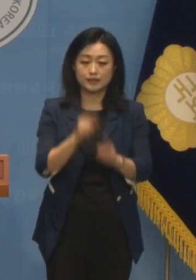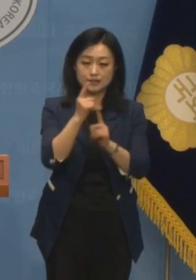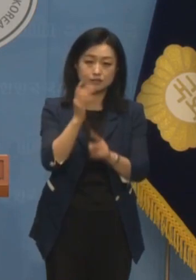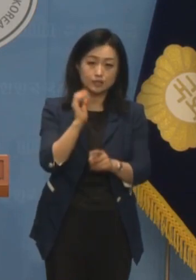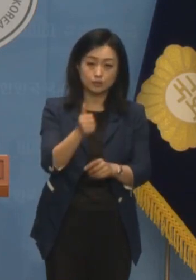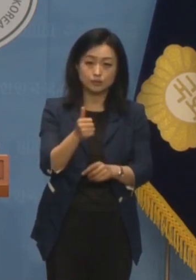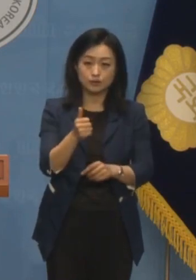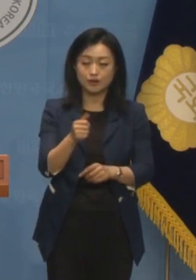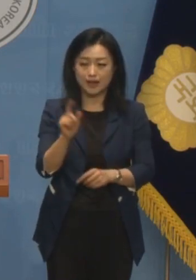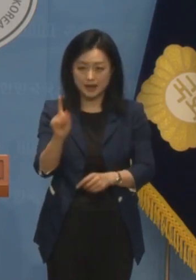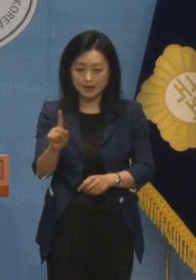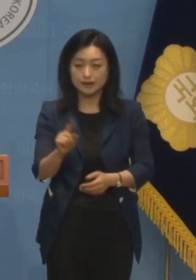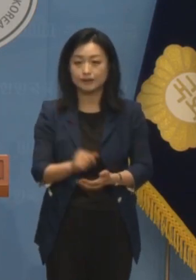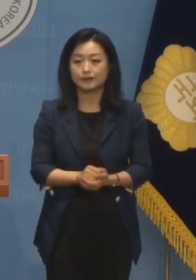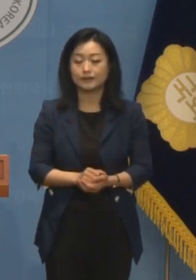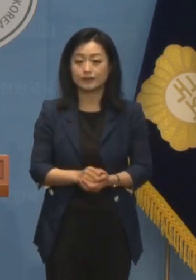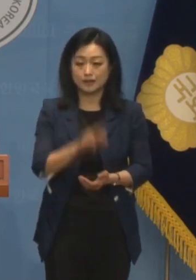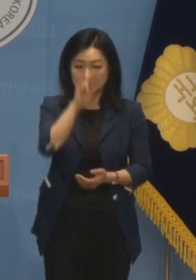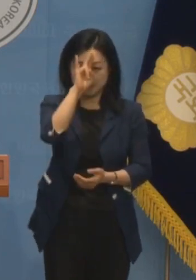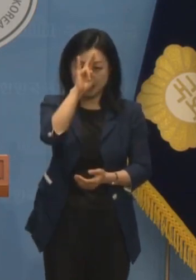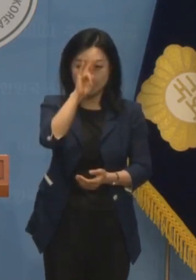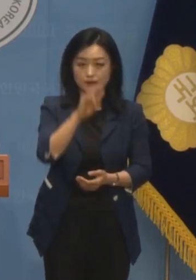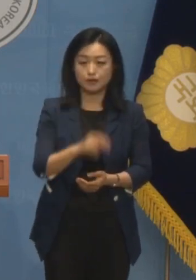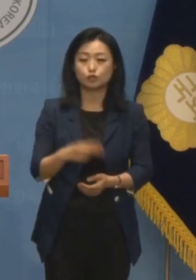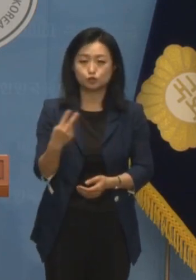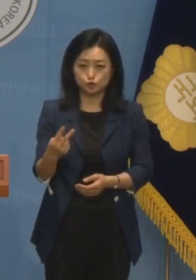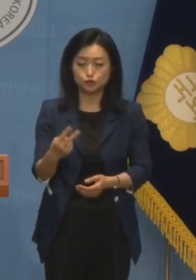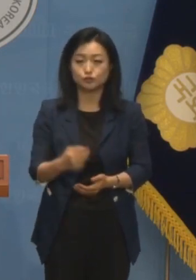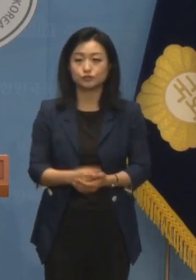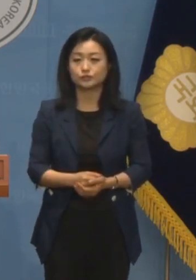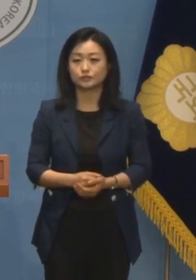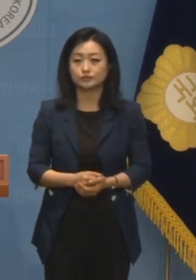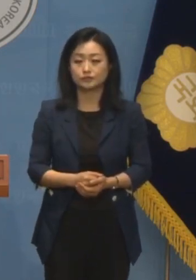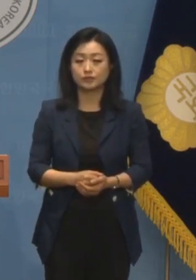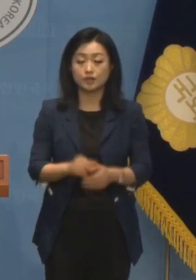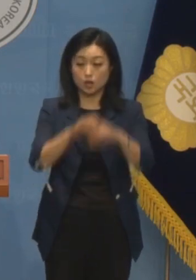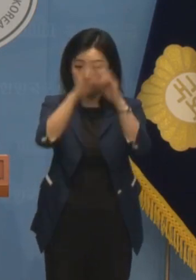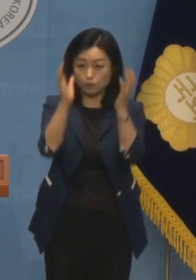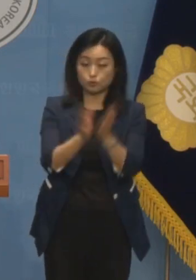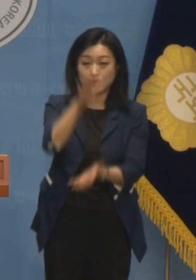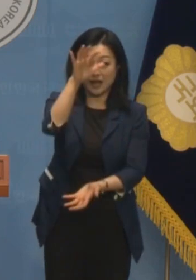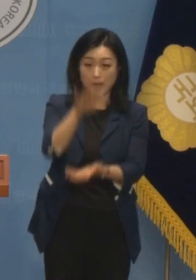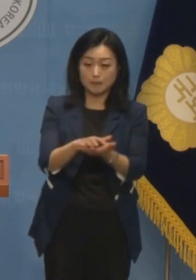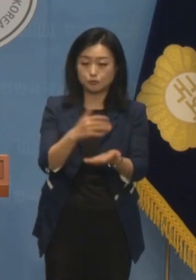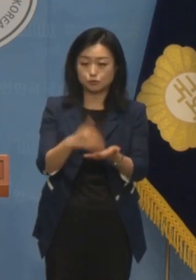이명박 대통령 1건, 박근혜 대통령 2건, 이 모두를 합한